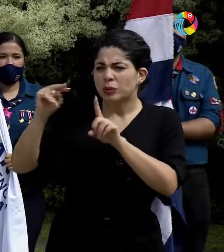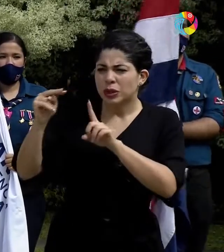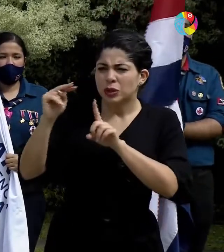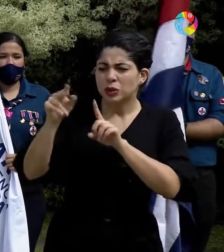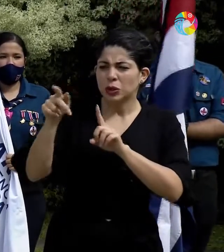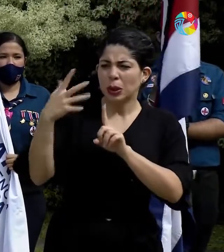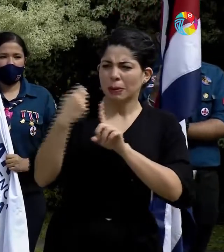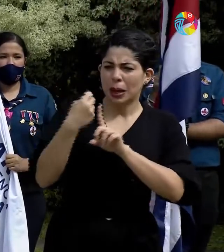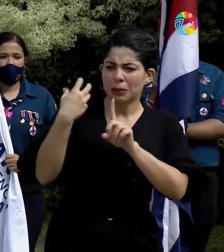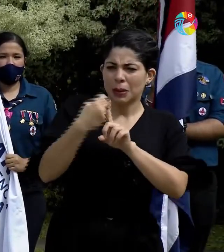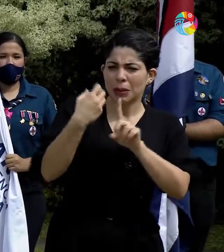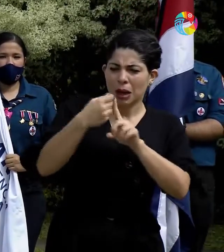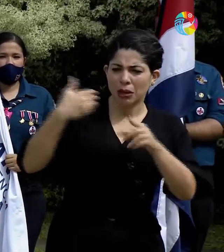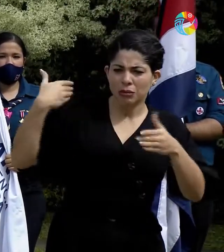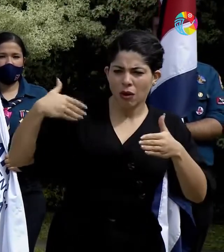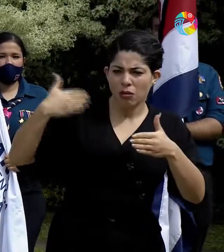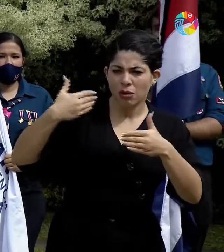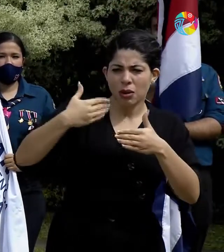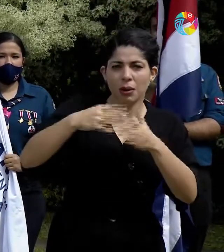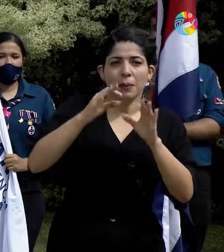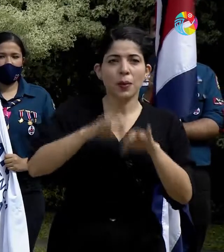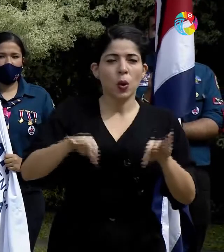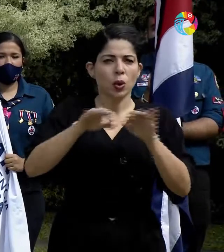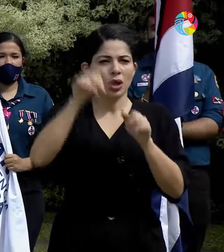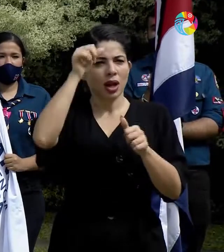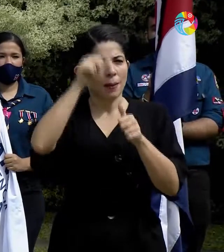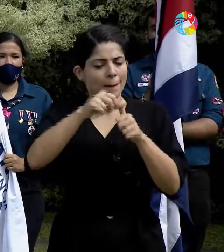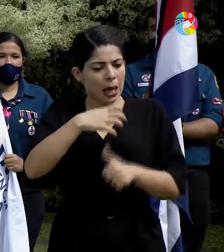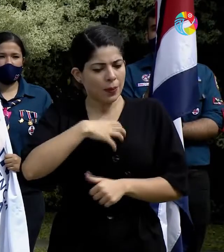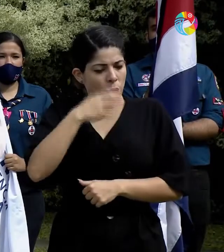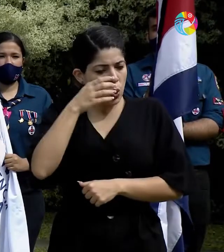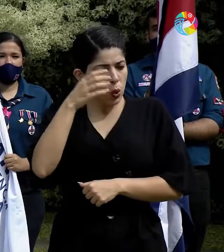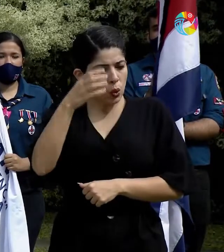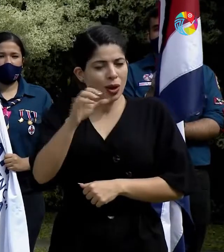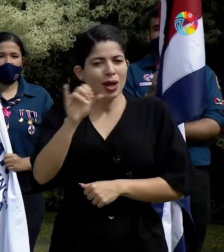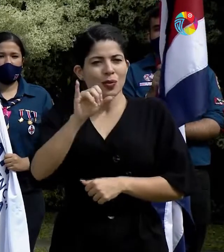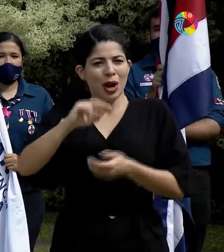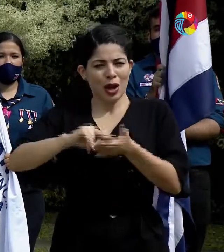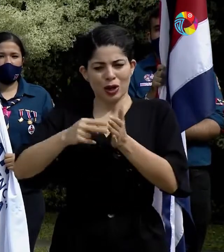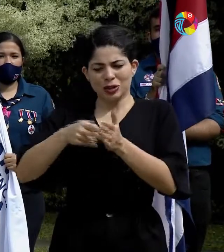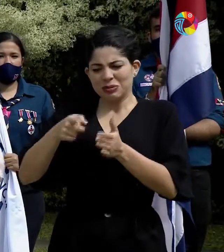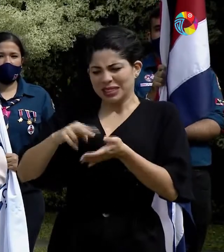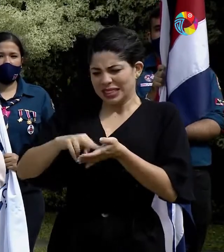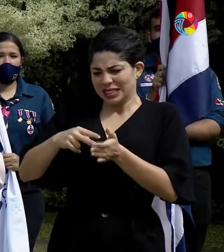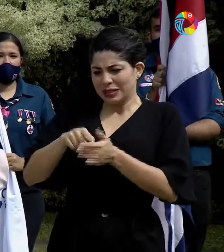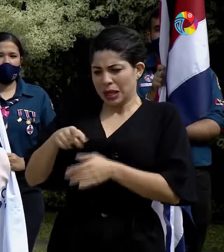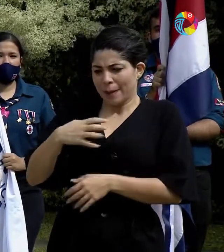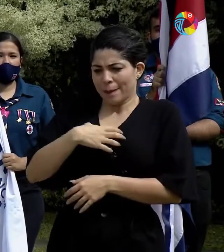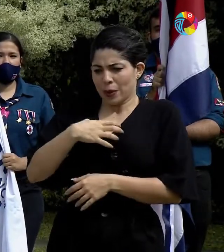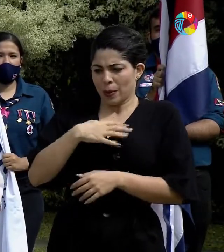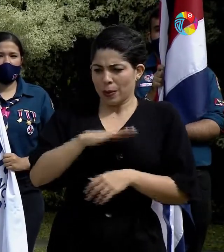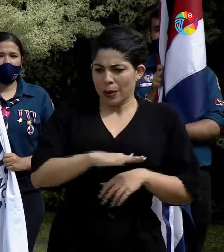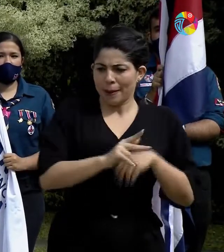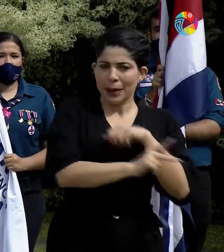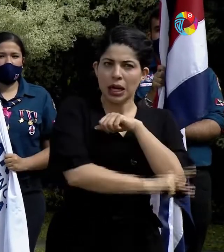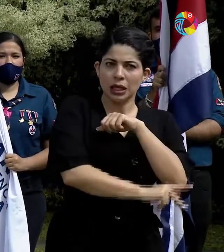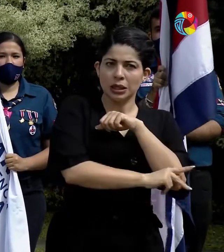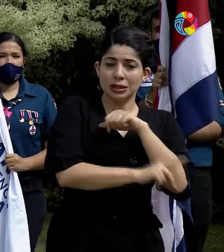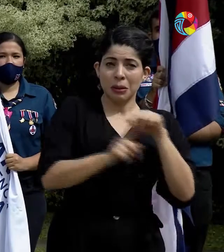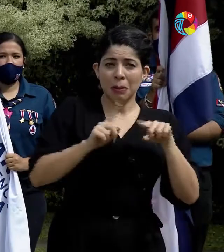marcó. Es importante recordar que el patrimonio cultural, como expresa el concepto, es un activo de la patria, pero eso tampoco